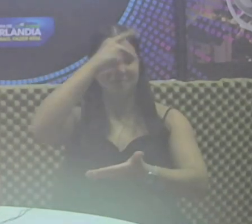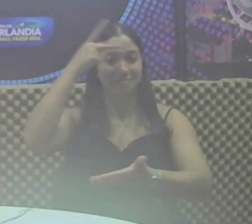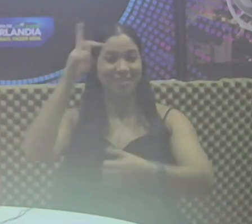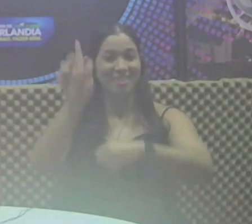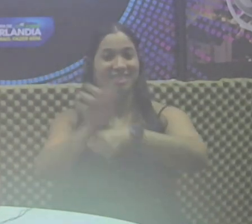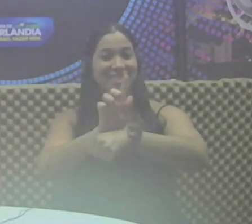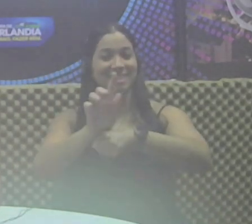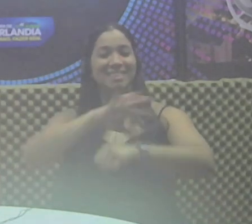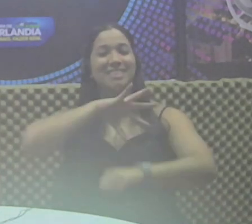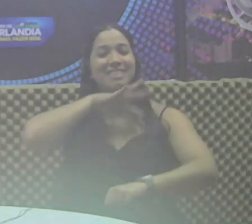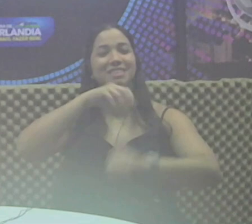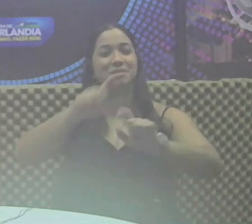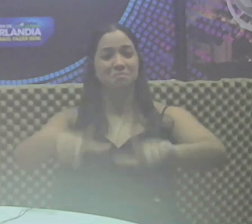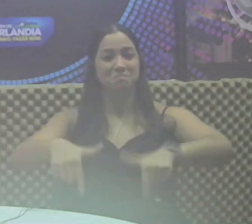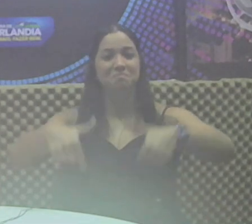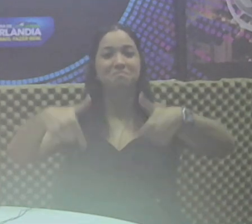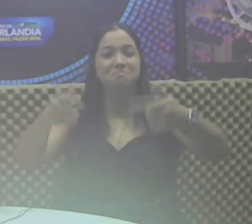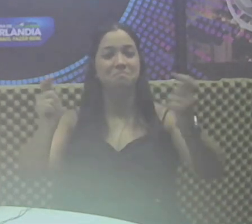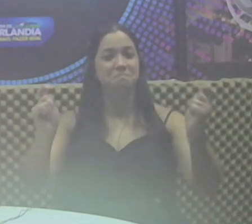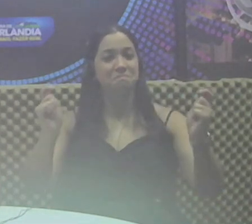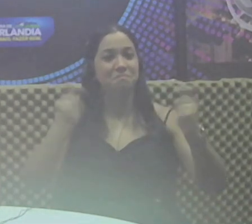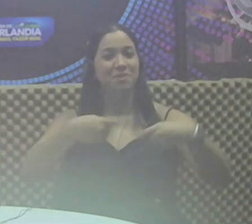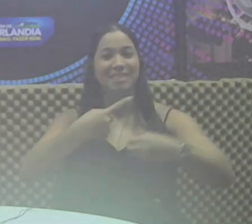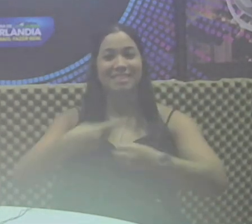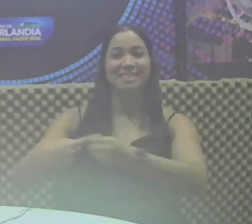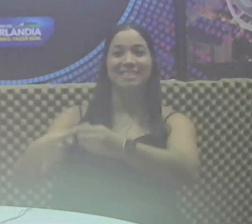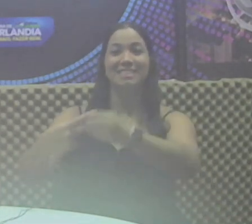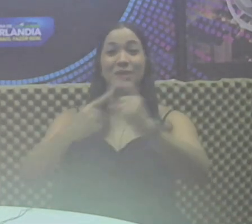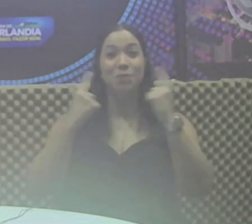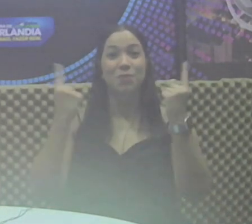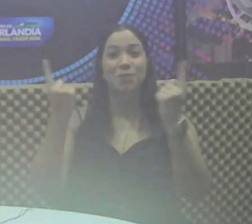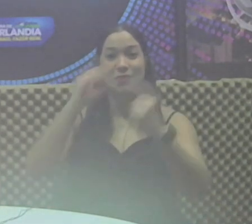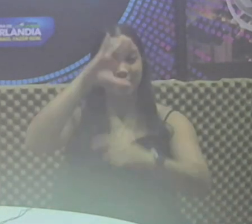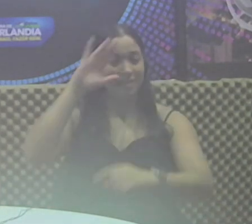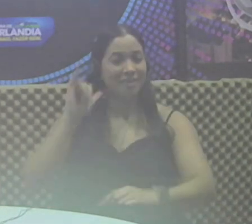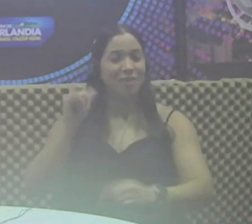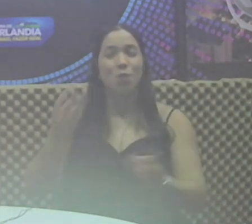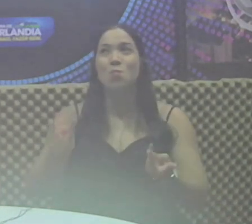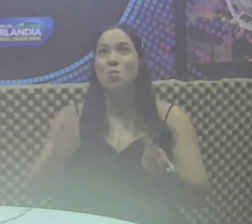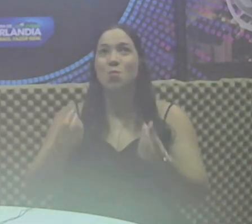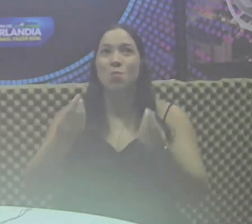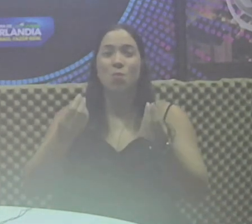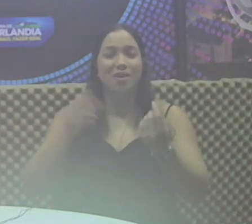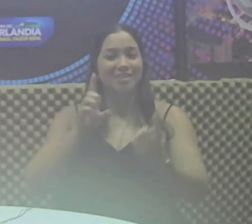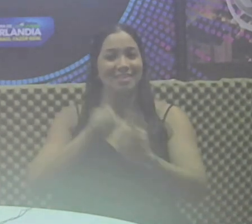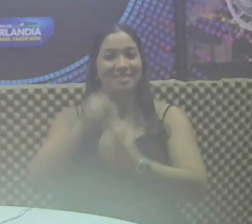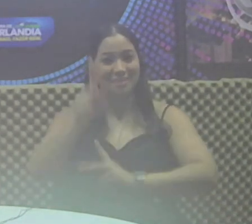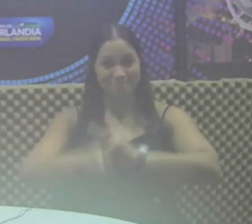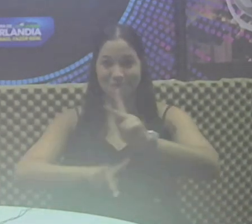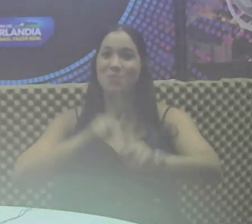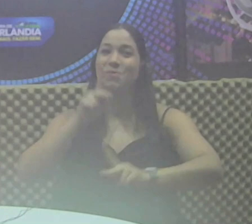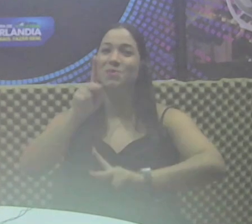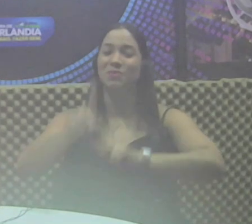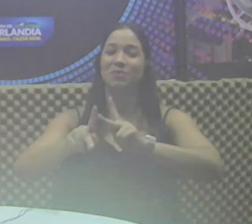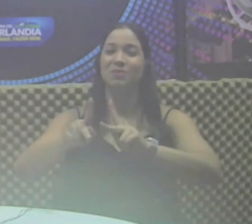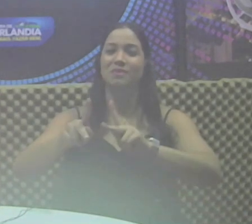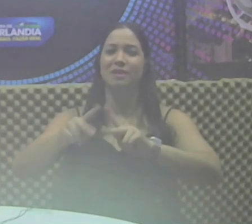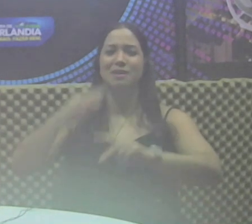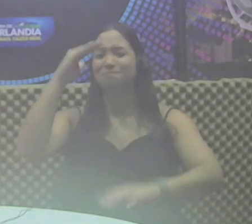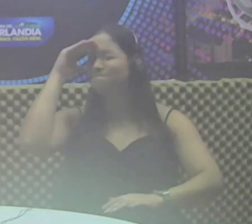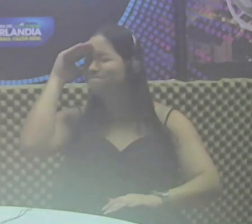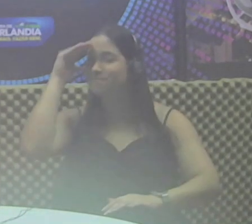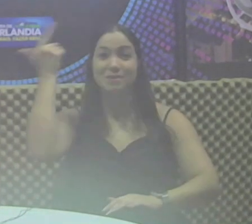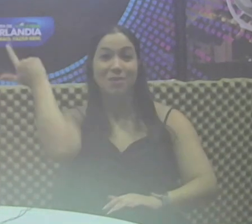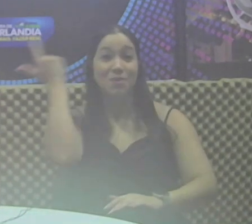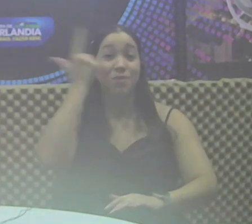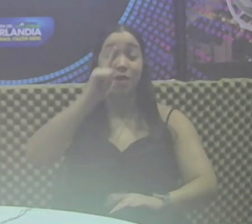Odelmo Leão tem atuado para garantir que a cidade tenha um aeroporto de qualidade para atender a população. Uma das principais